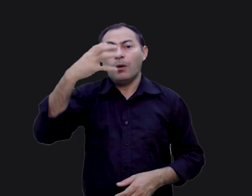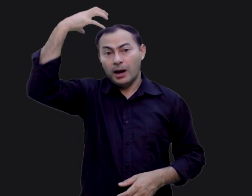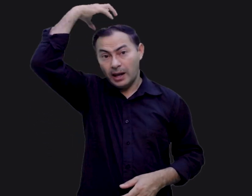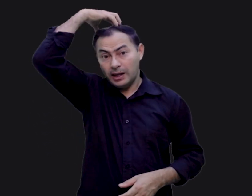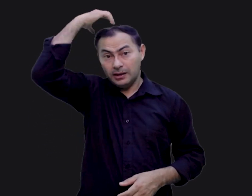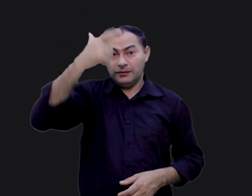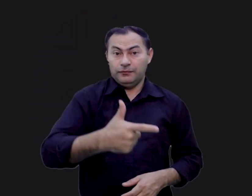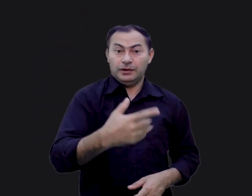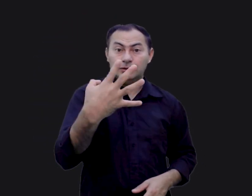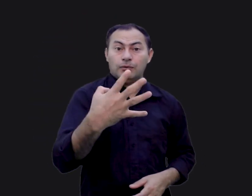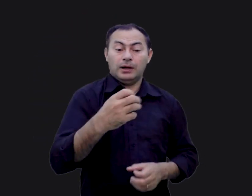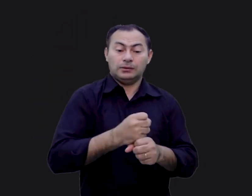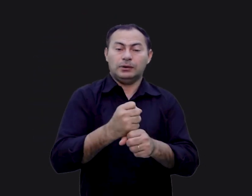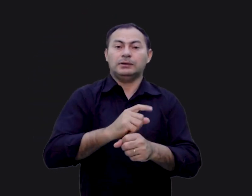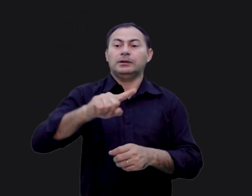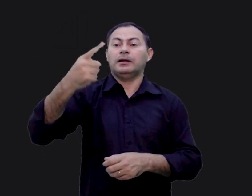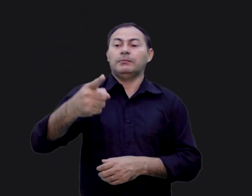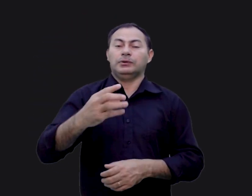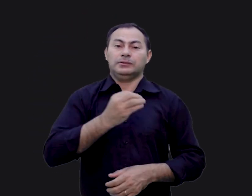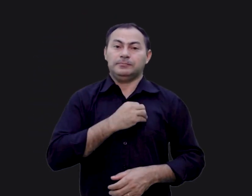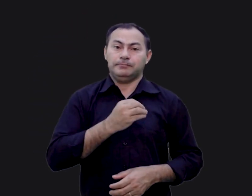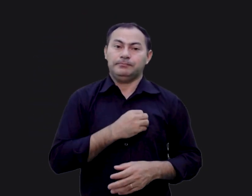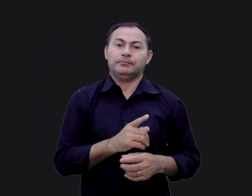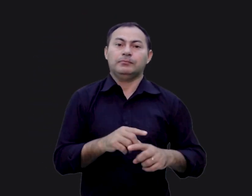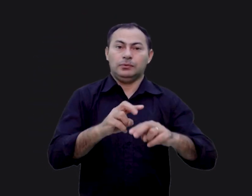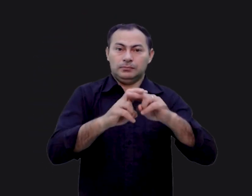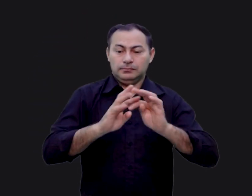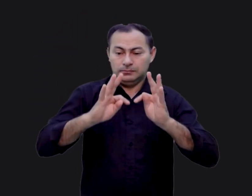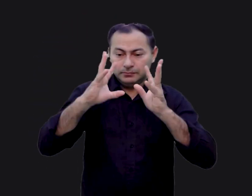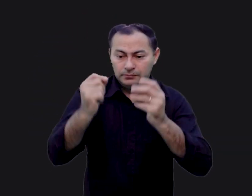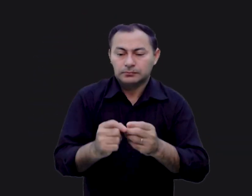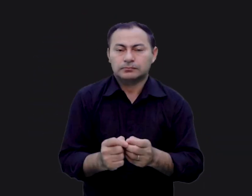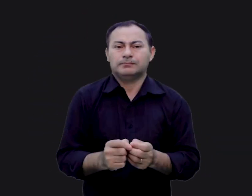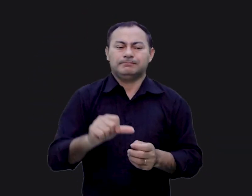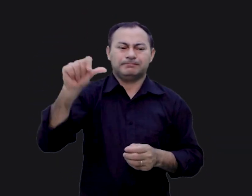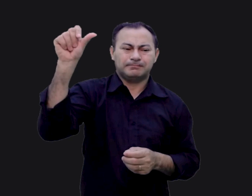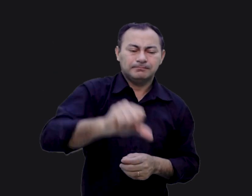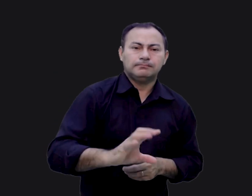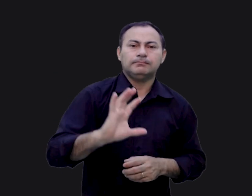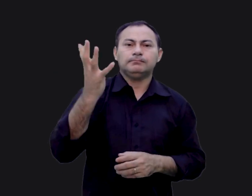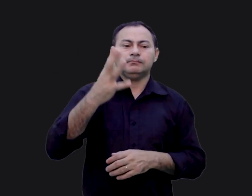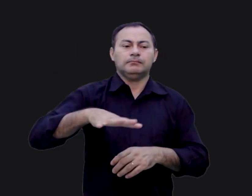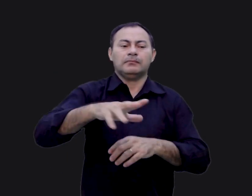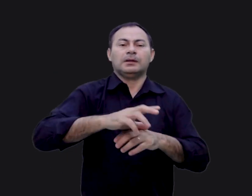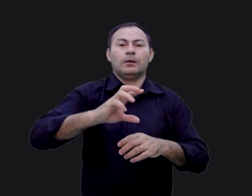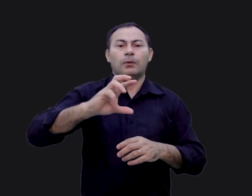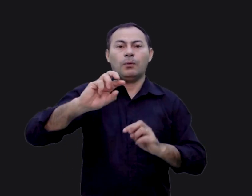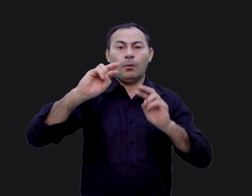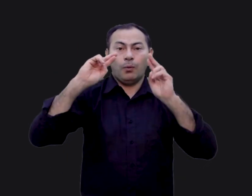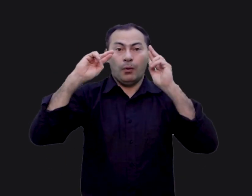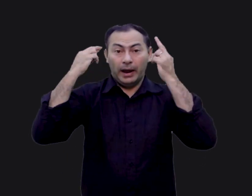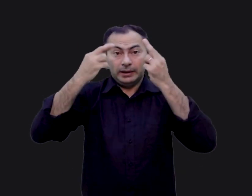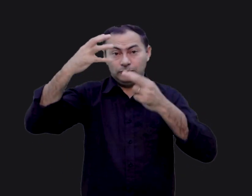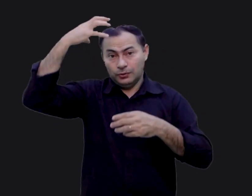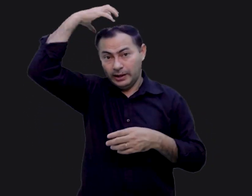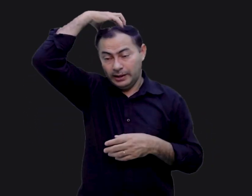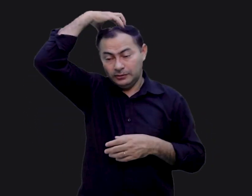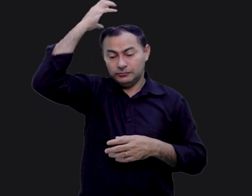bom rei por 24 anos depois do seu pecado. Portanto, toda essa catástrofe que caiu sobre o reino não foi resultado do pecado